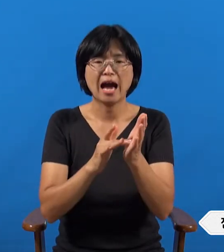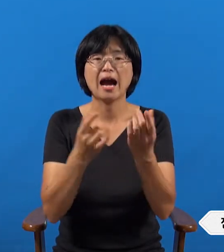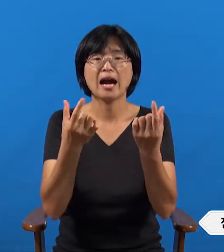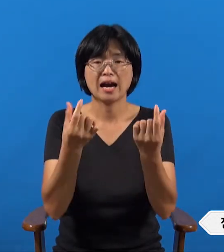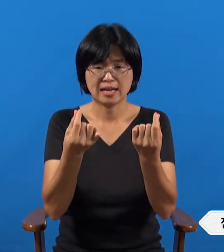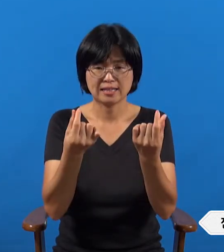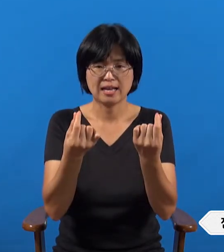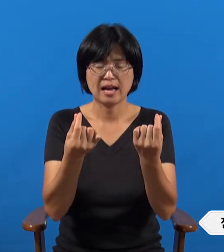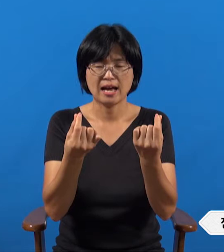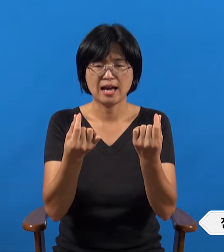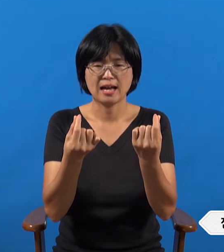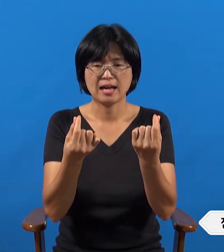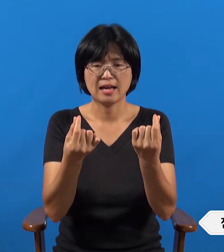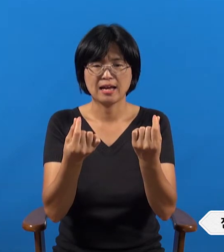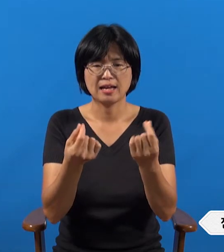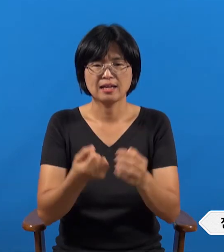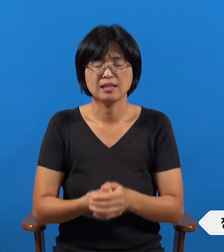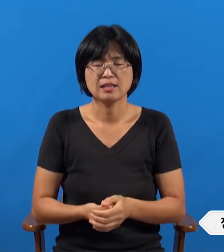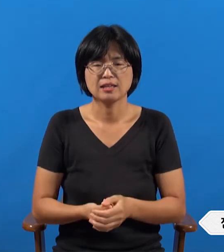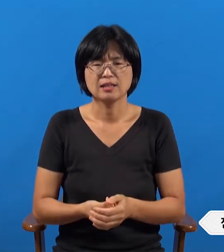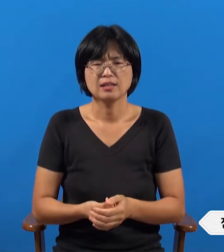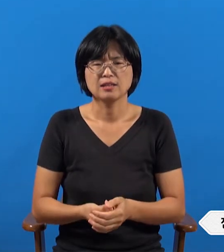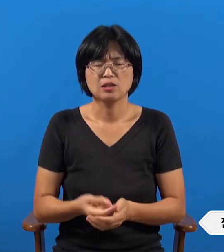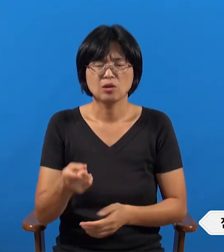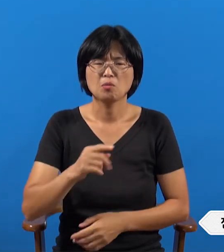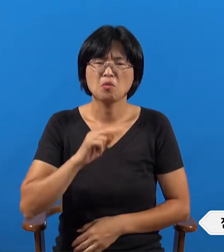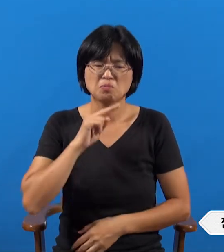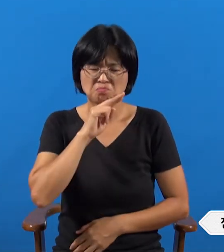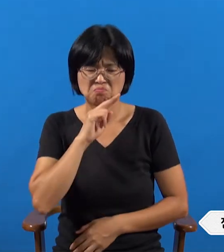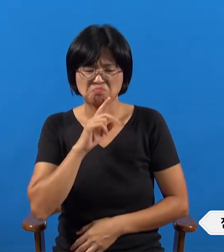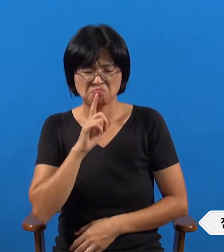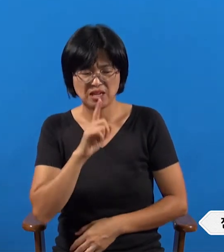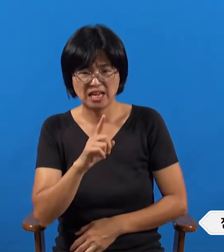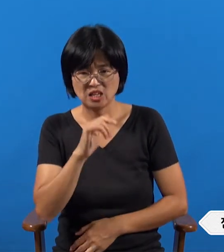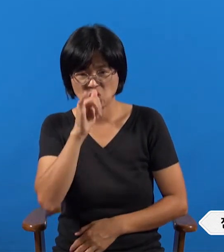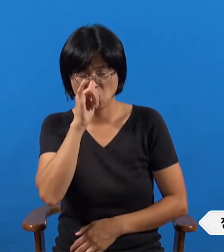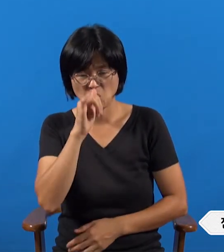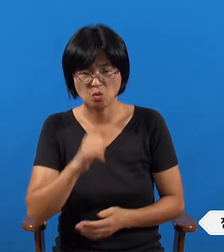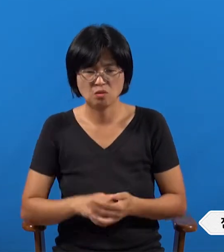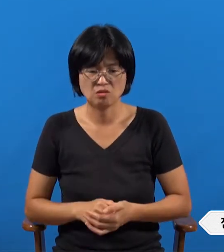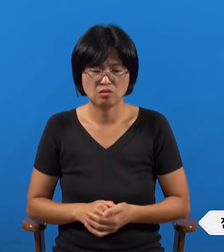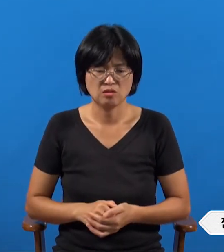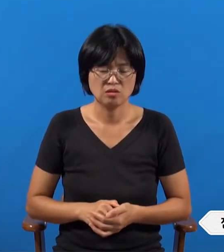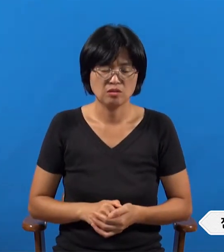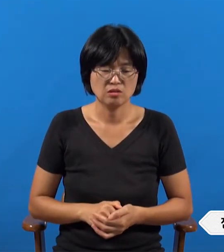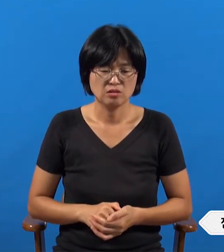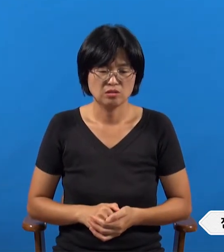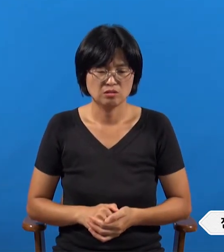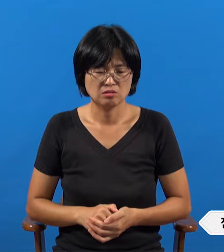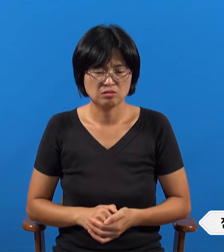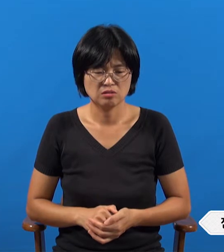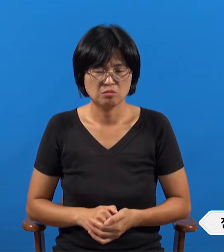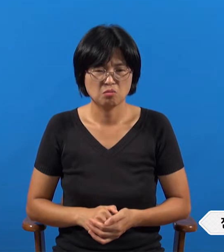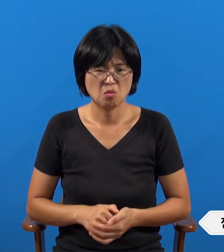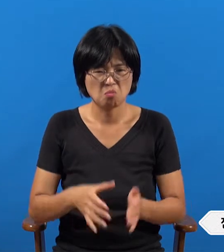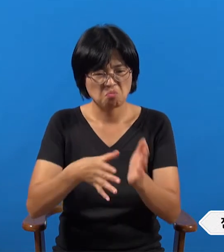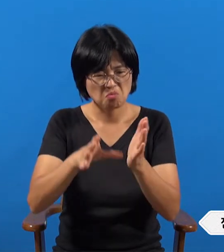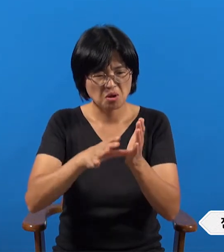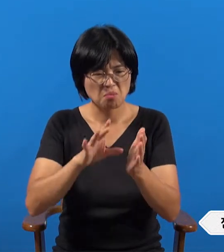같으니라 말씀하고 있습니다. 질투의 말을 합니다. 놀리는 말이 있습니다.